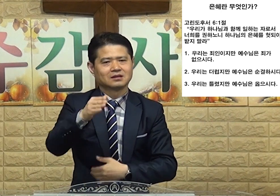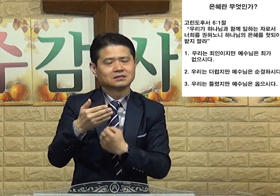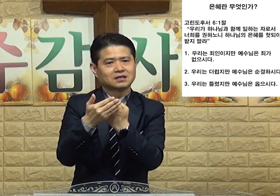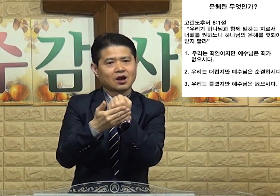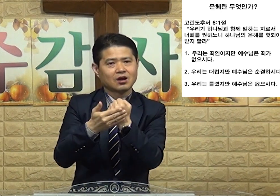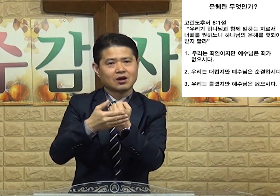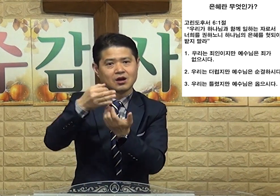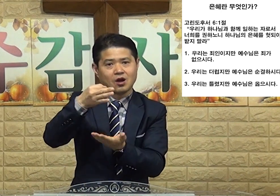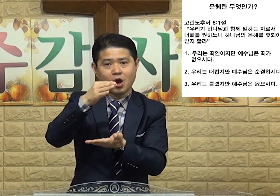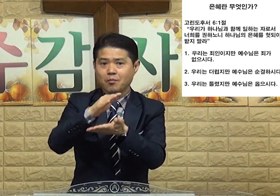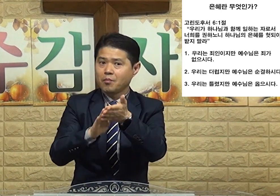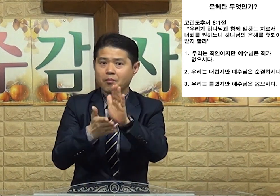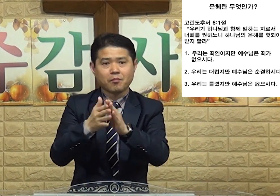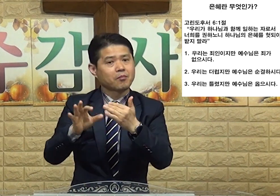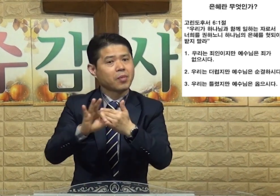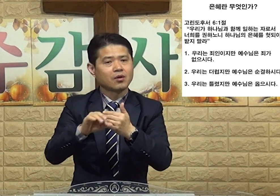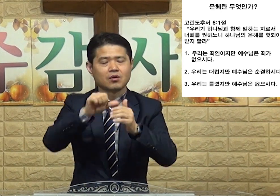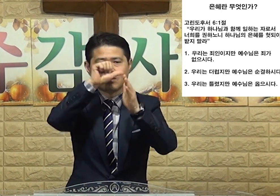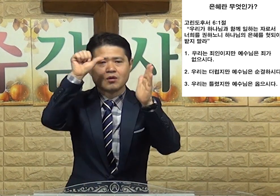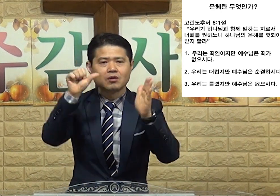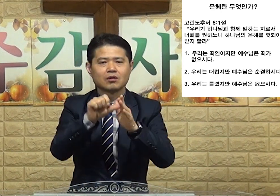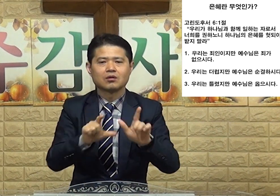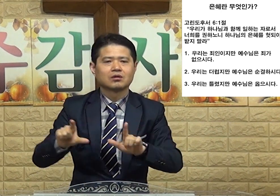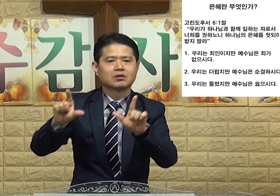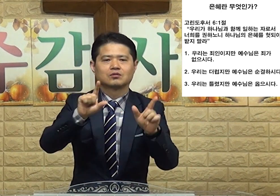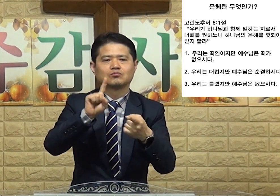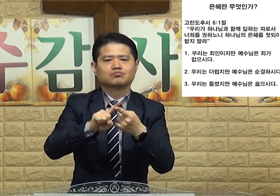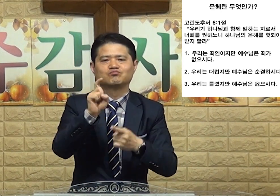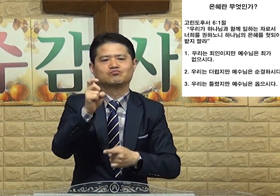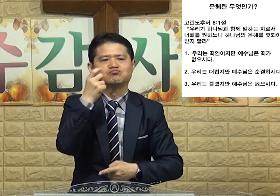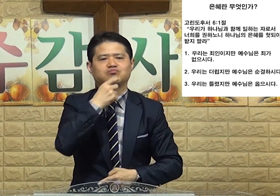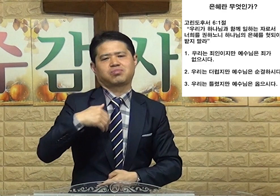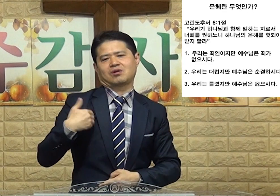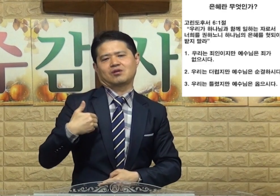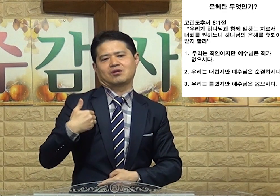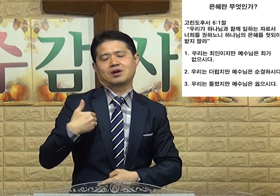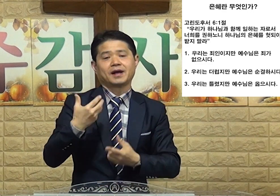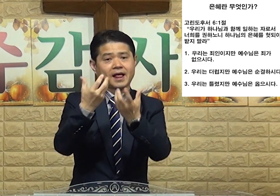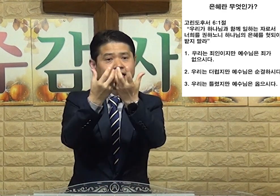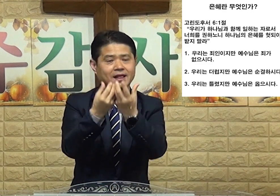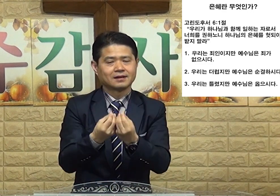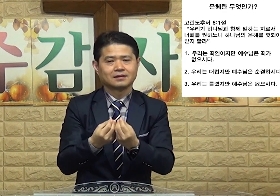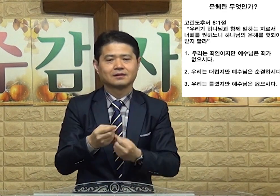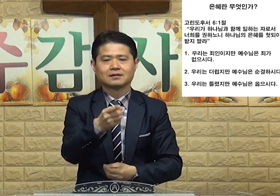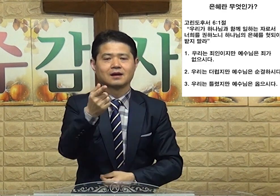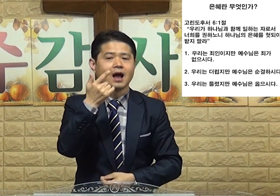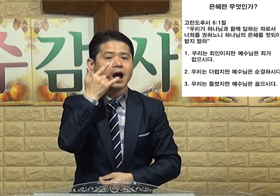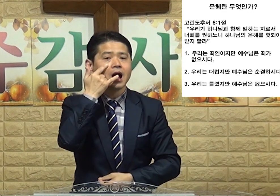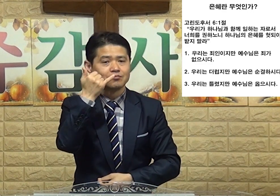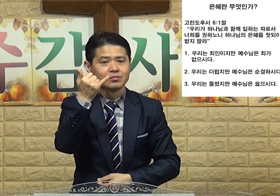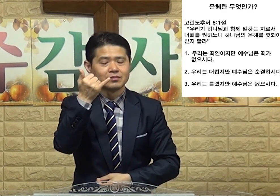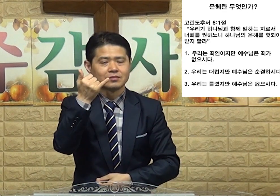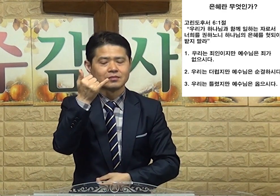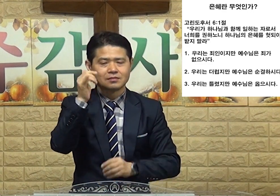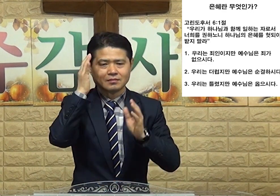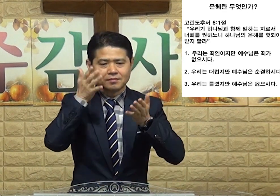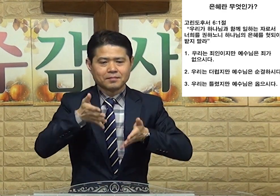그런데 우리가 은혜를 감없이 살 수 없다면 그것을 모르는 것입니다. 예를